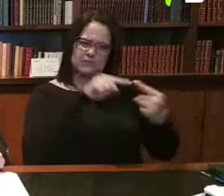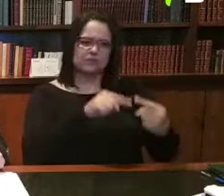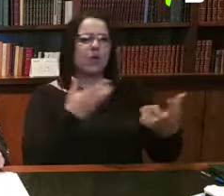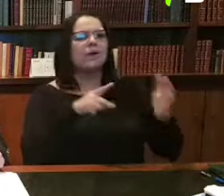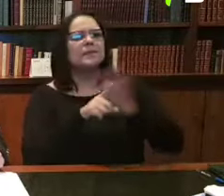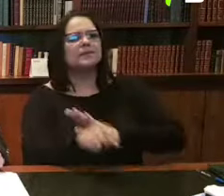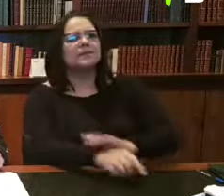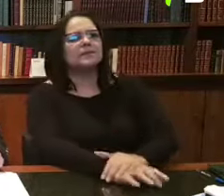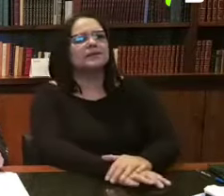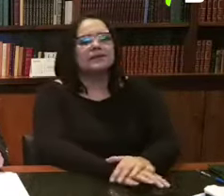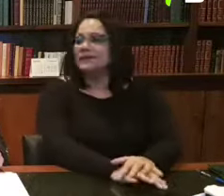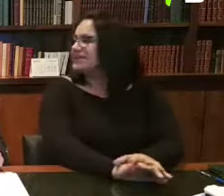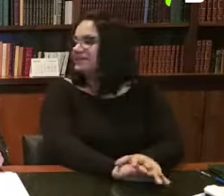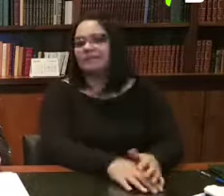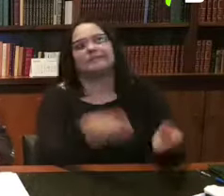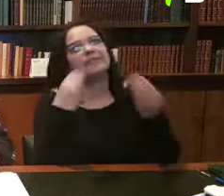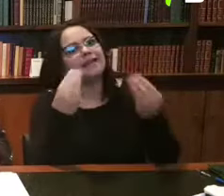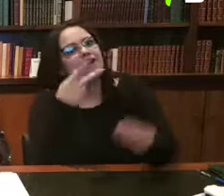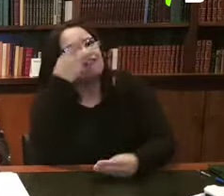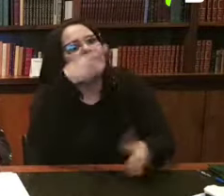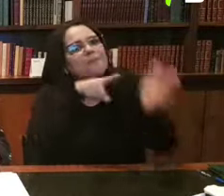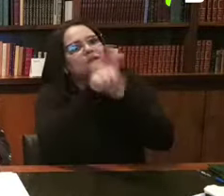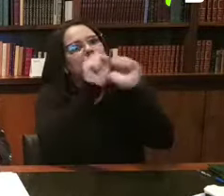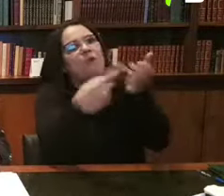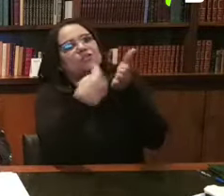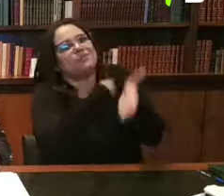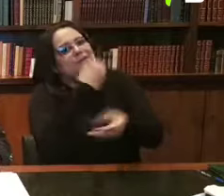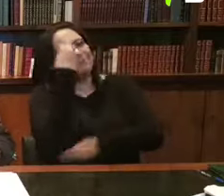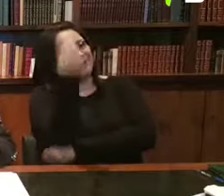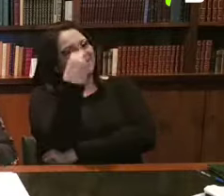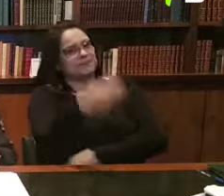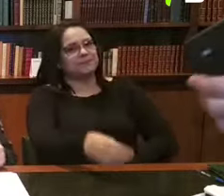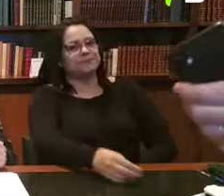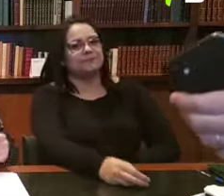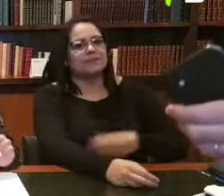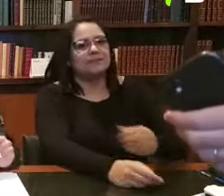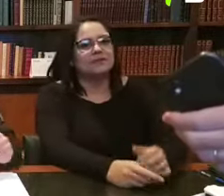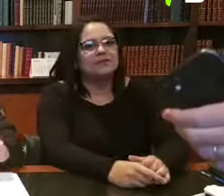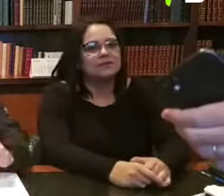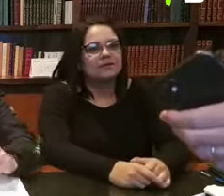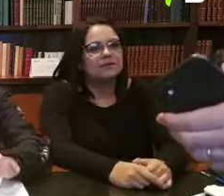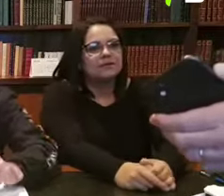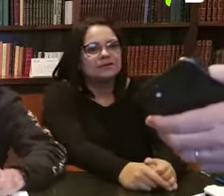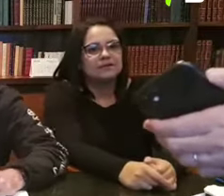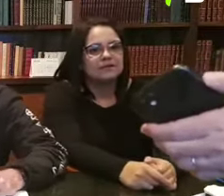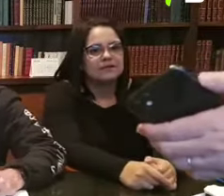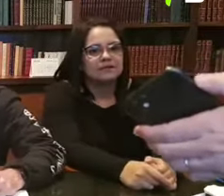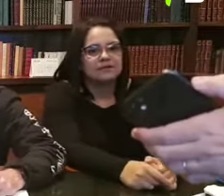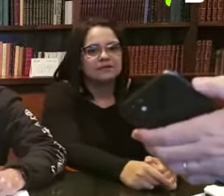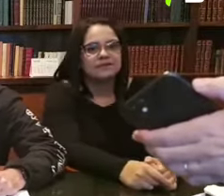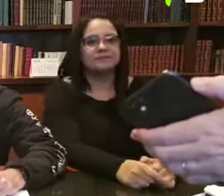é e por quê que foi abrir a boca alguns anos a oi fala aí são